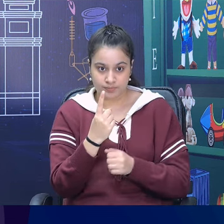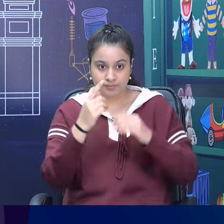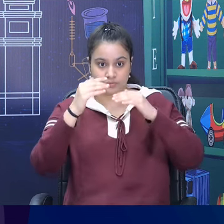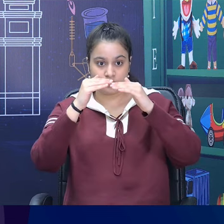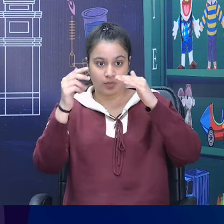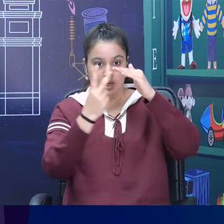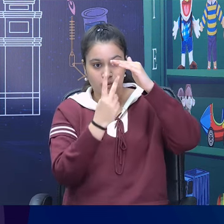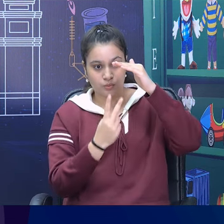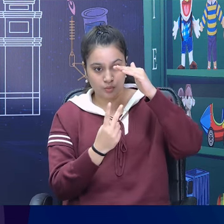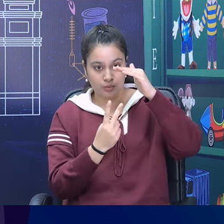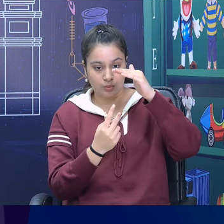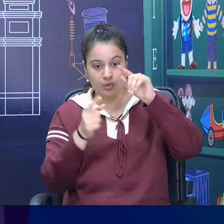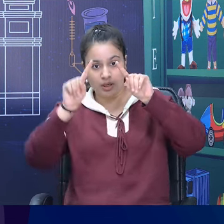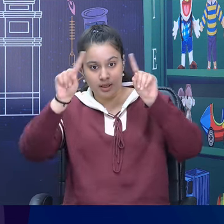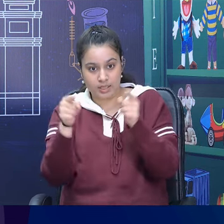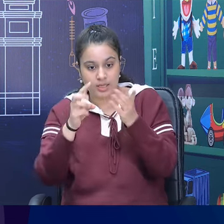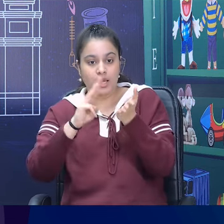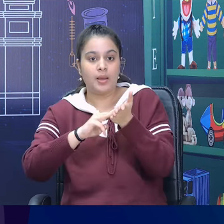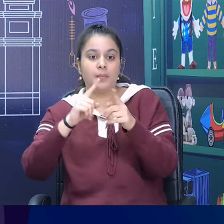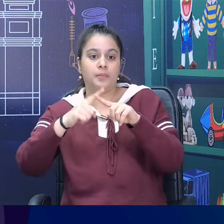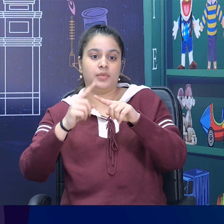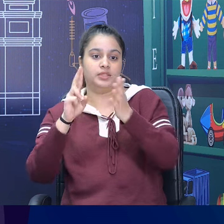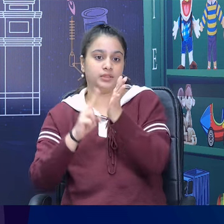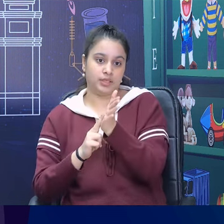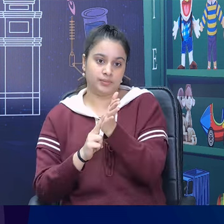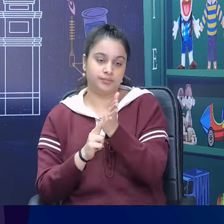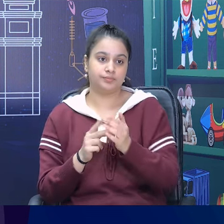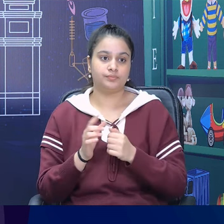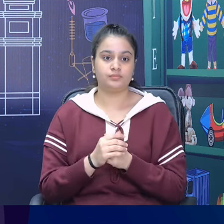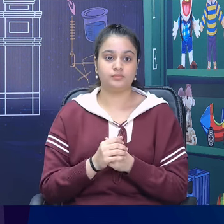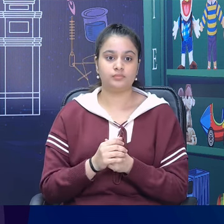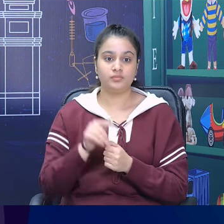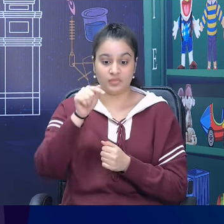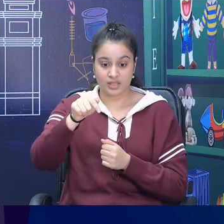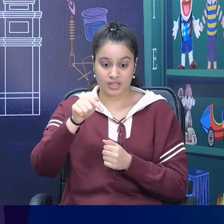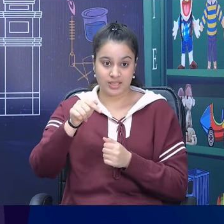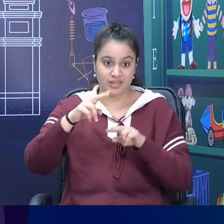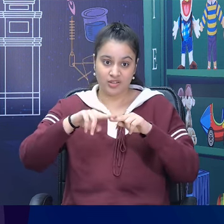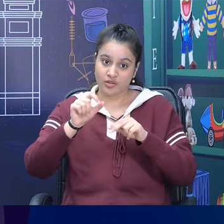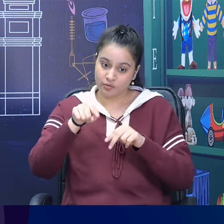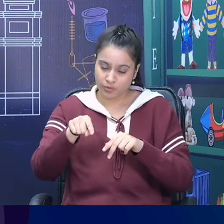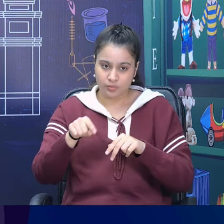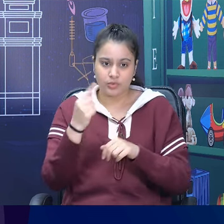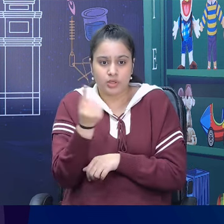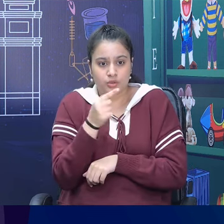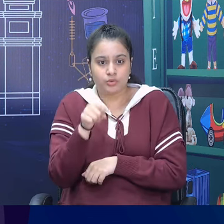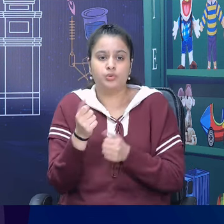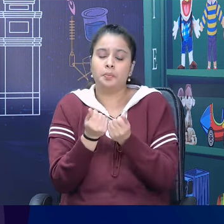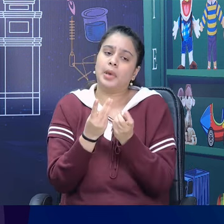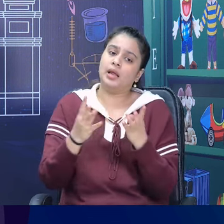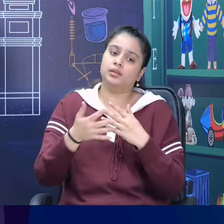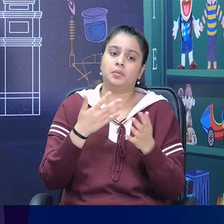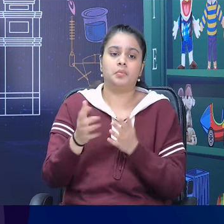की हेल्प से हम किसी भी दो नंबर्स के बीच में हम अनलिमिटेड रेशनल नंबर को फाइंड आउट कर सकते हैं इसे समझने के